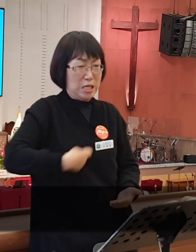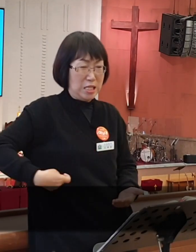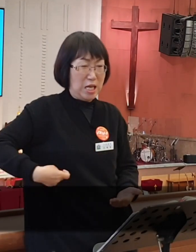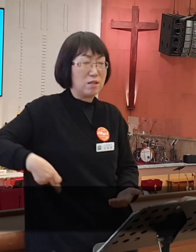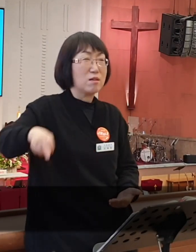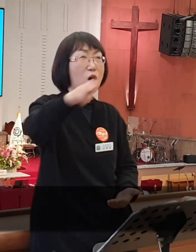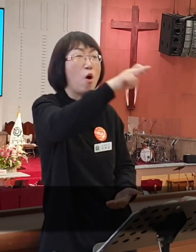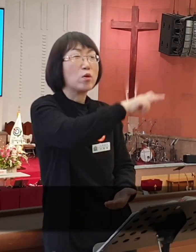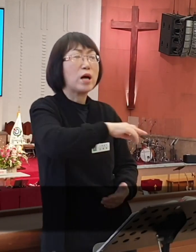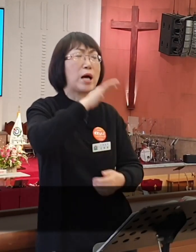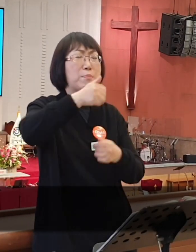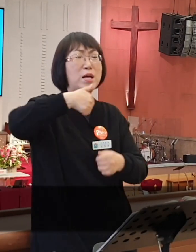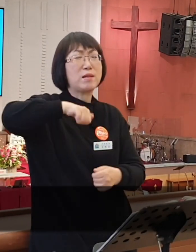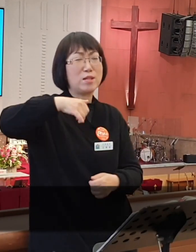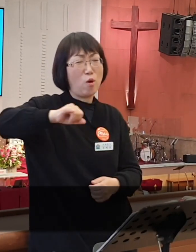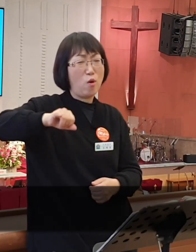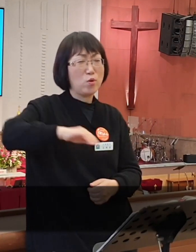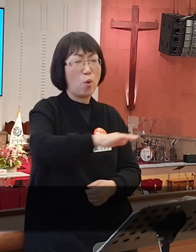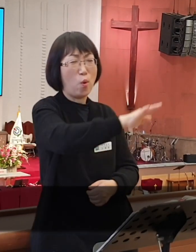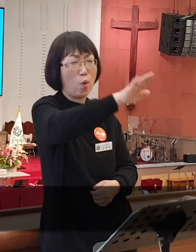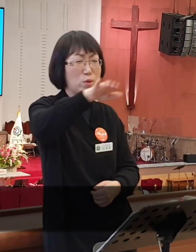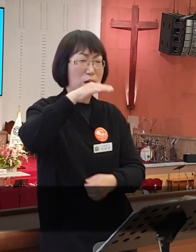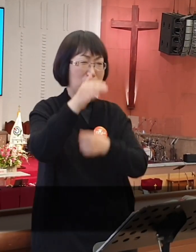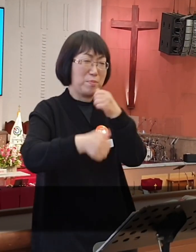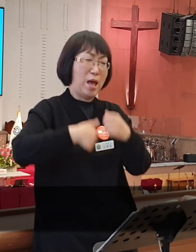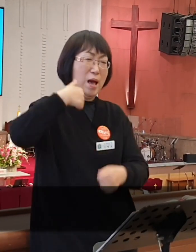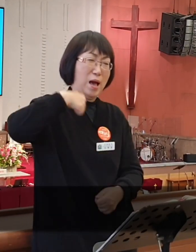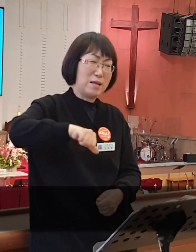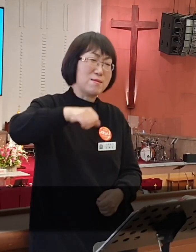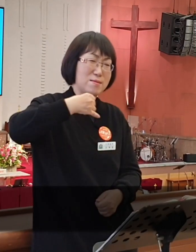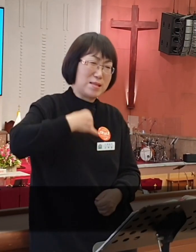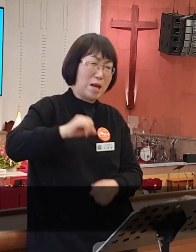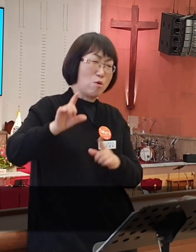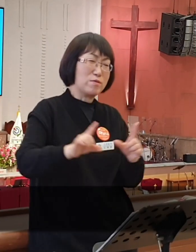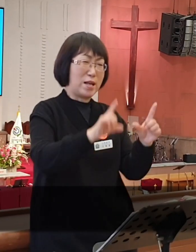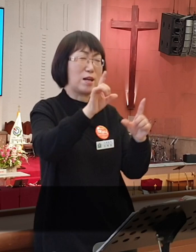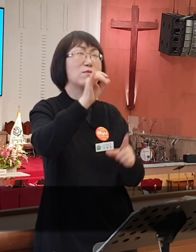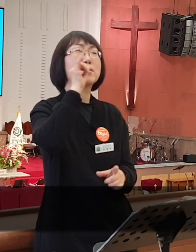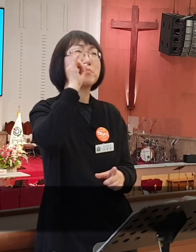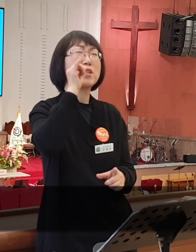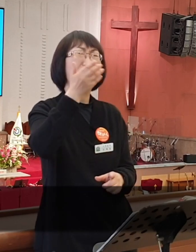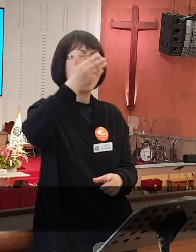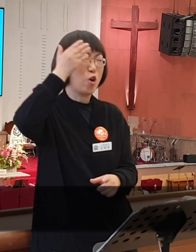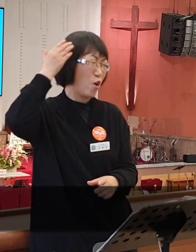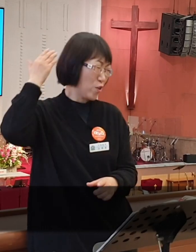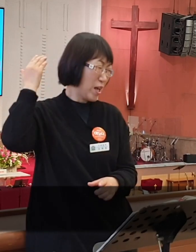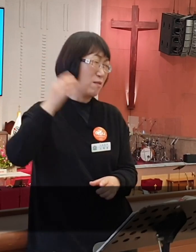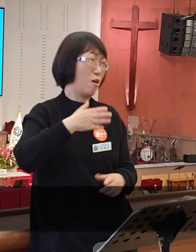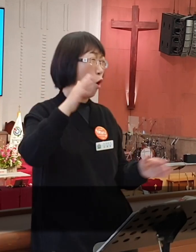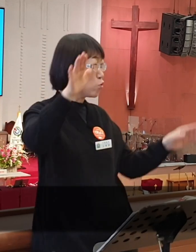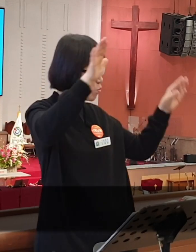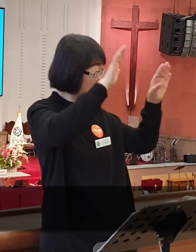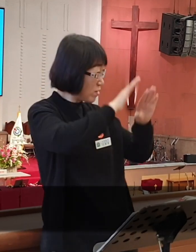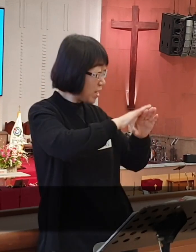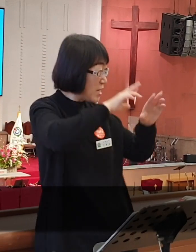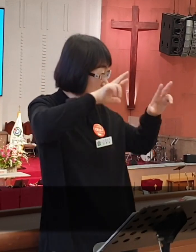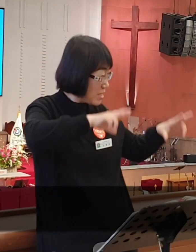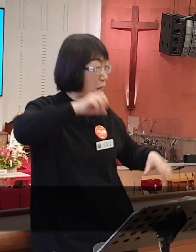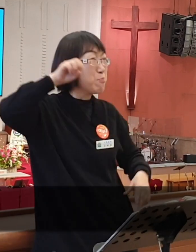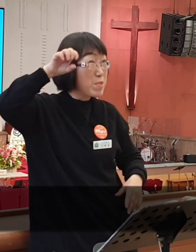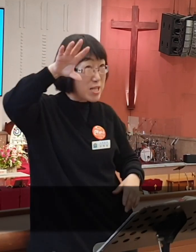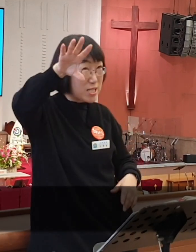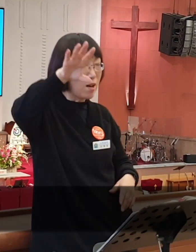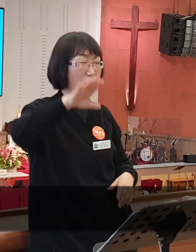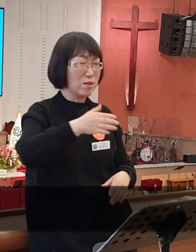너희도 하나님의 자녀, 너희도 하나님의 아들, 딸로 살아갈 수 있단다. 전에는 어둠이었으나 이제는